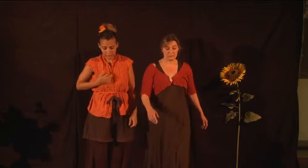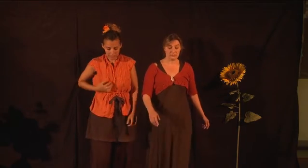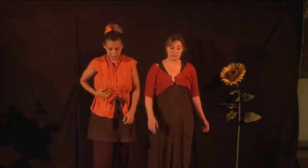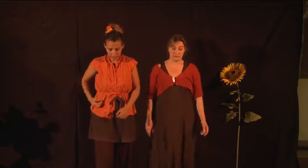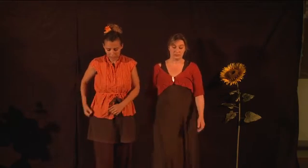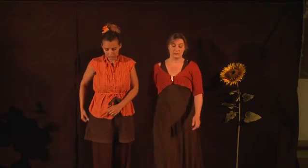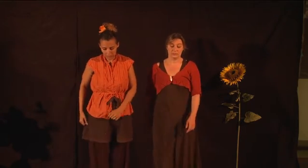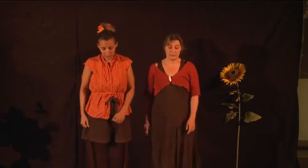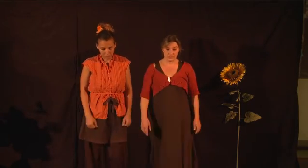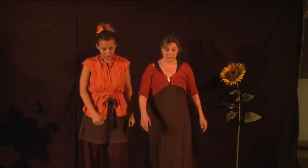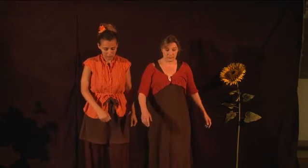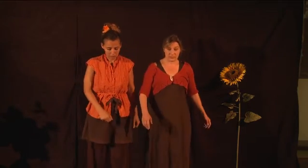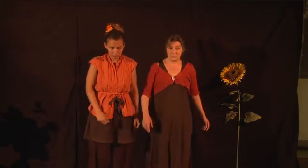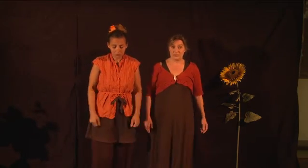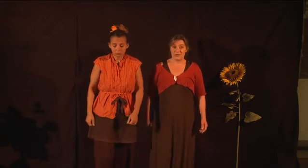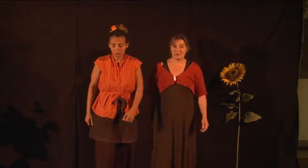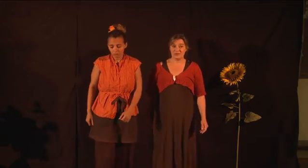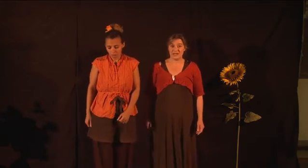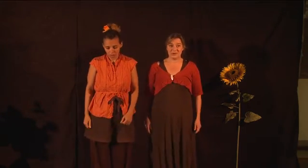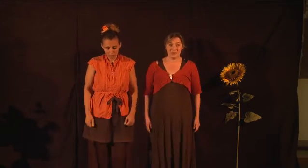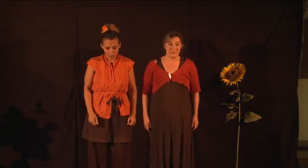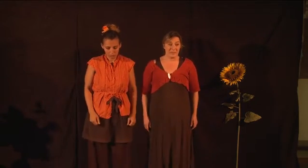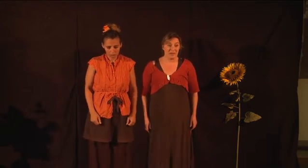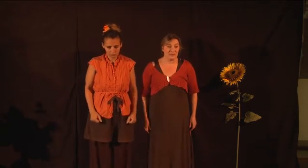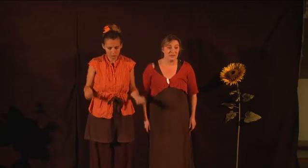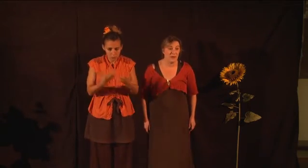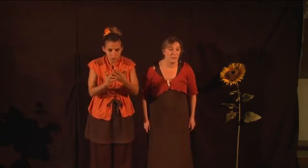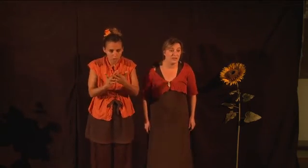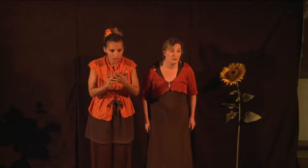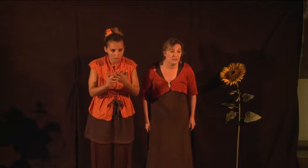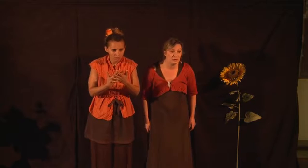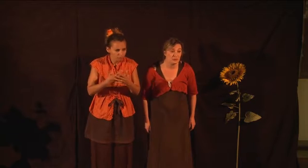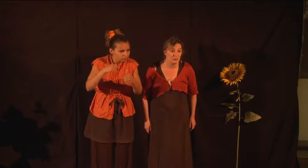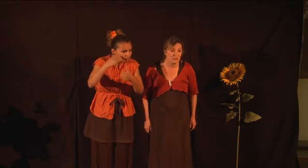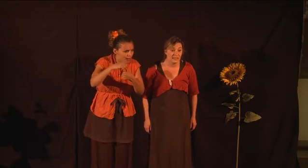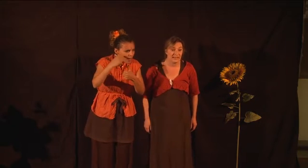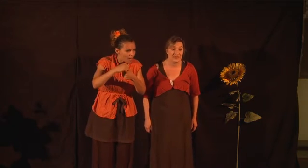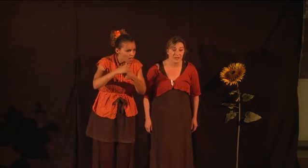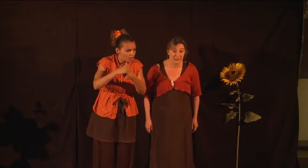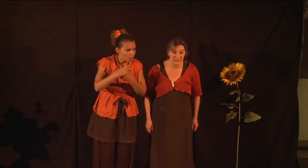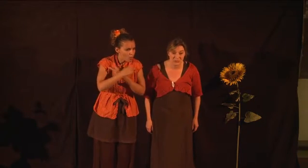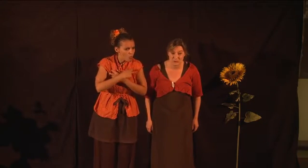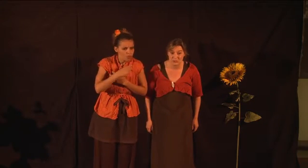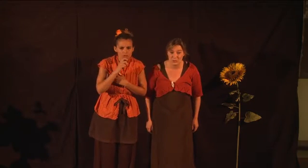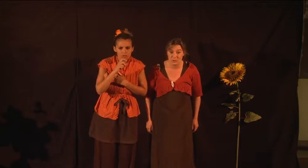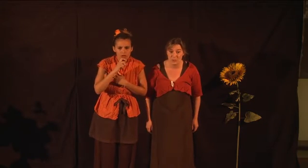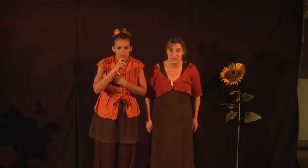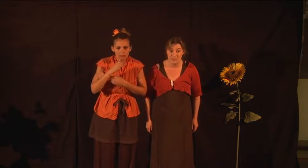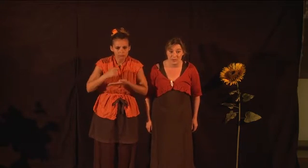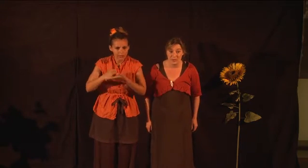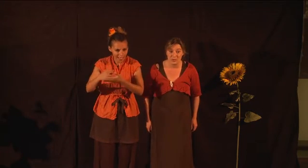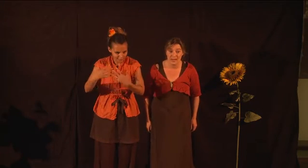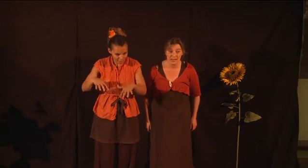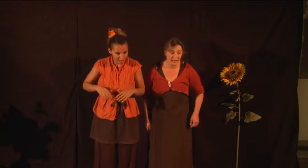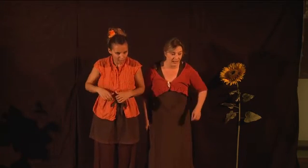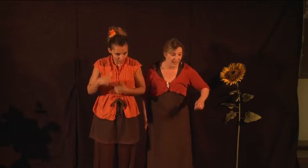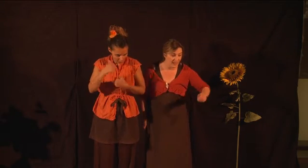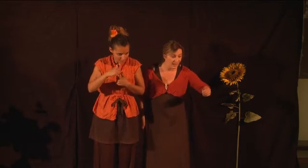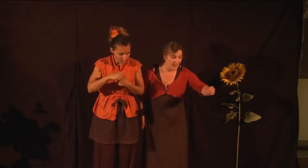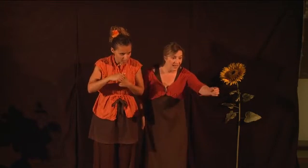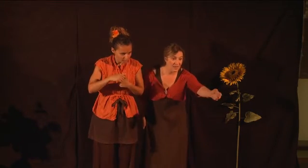de se faire comprendre que deux entendants. Quand tout à coup, vous vous rappelez du petit mouton qu'elle avait ramené dans son troupeau? Oui,